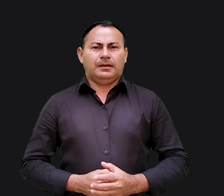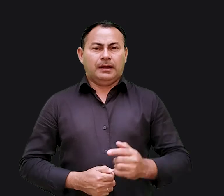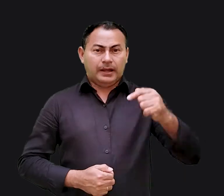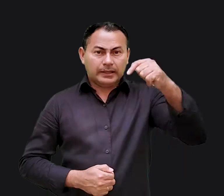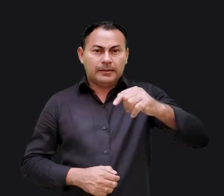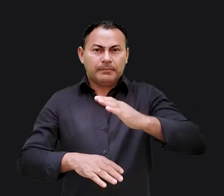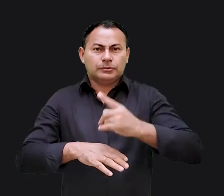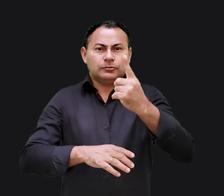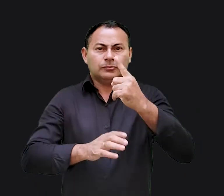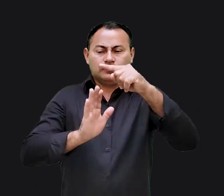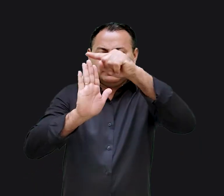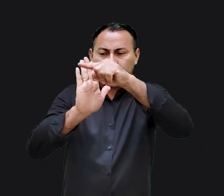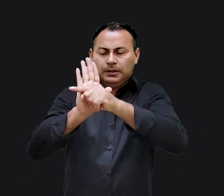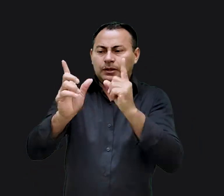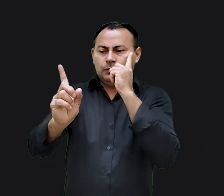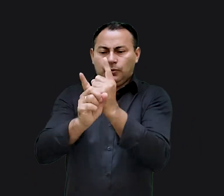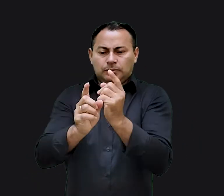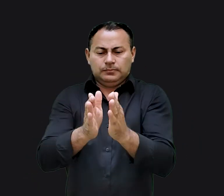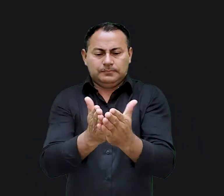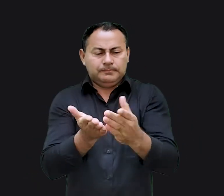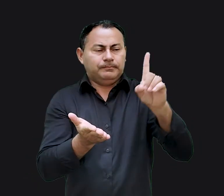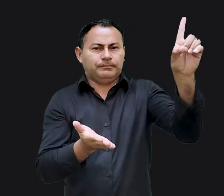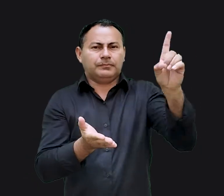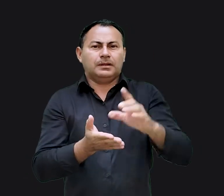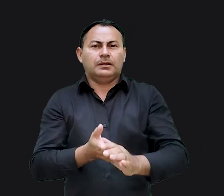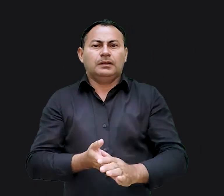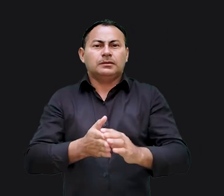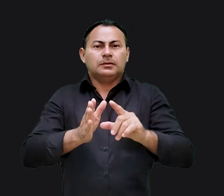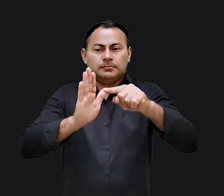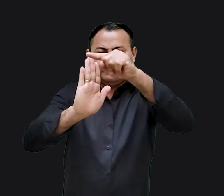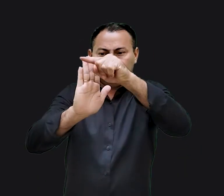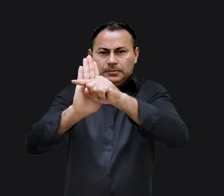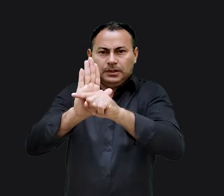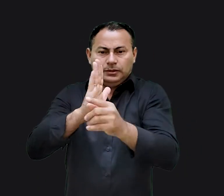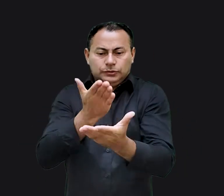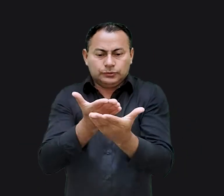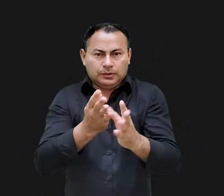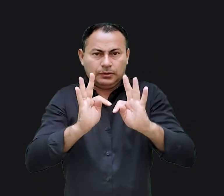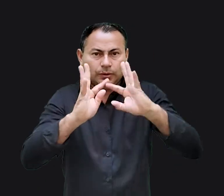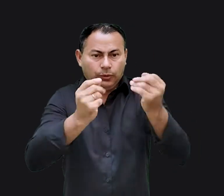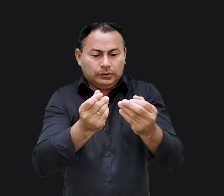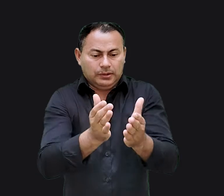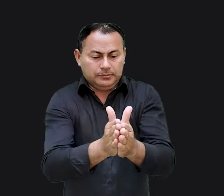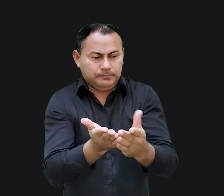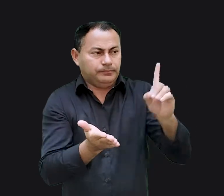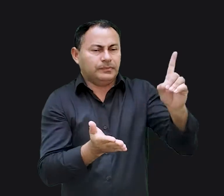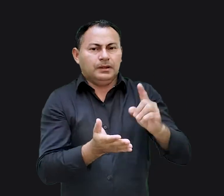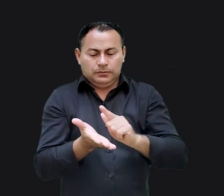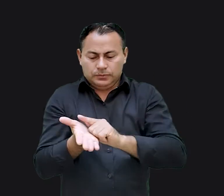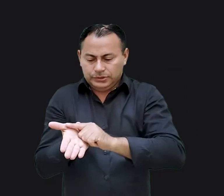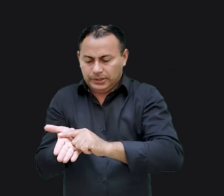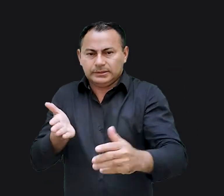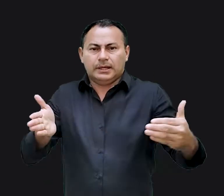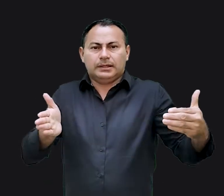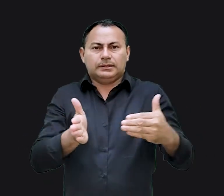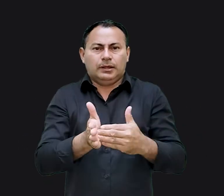Que bom estarmos aqui para mais um programa Encontro com a Palavra. Neste programa estudamos a Bíblia toda, do Gênesis